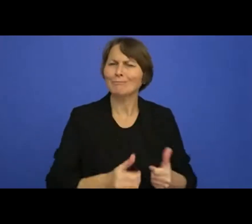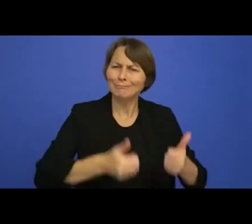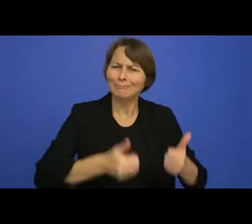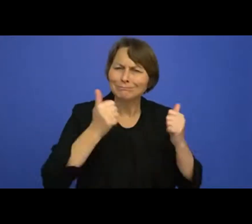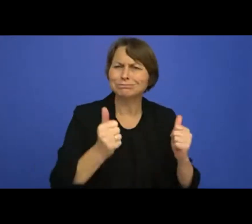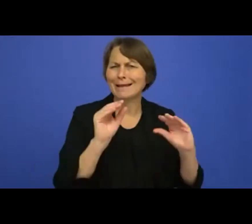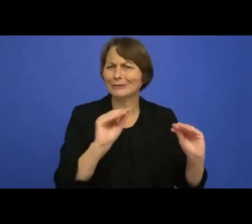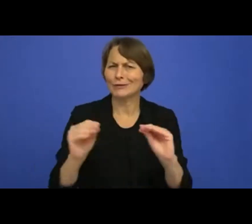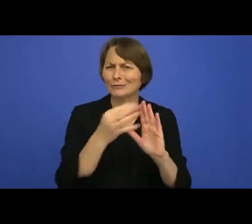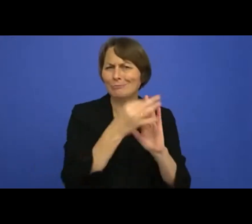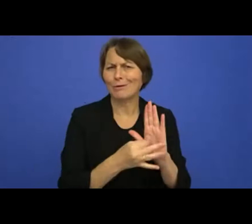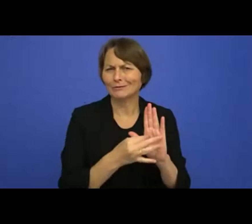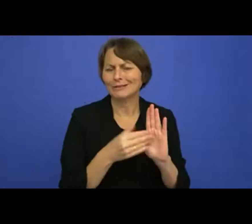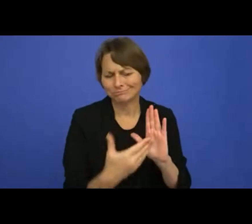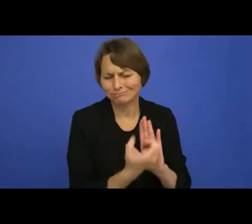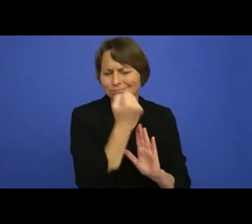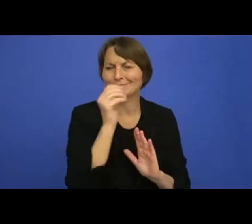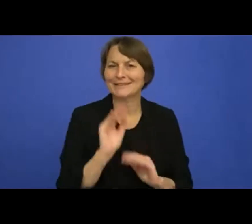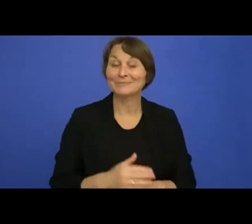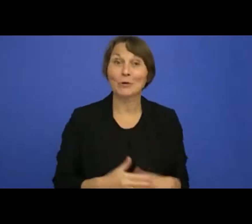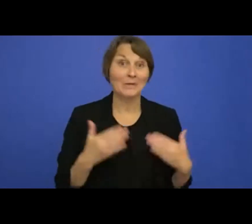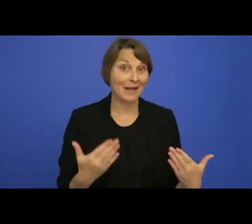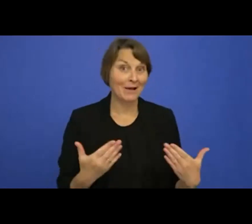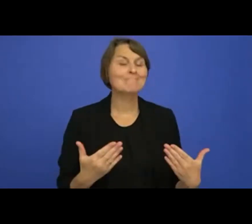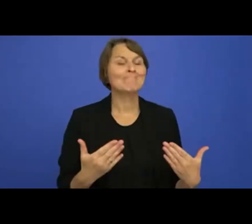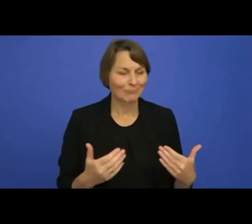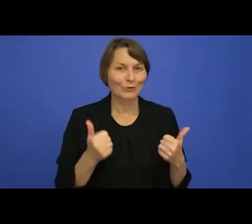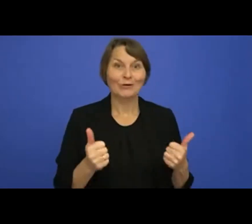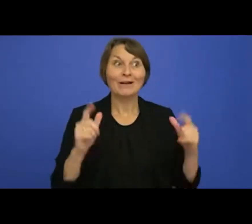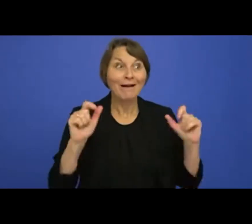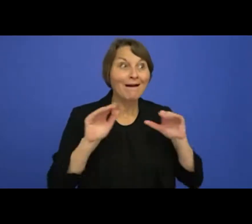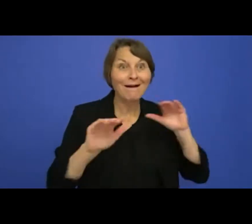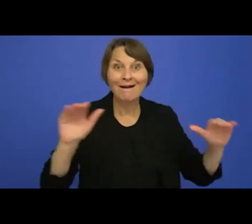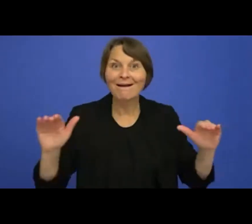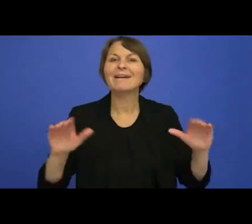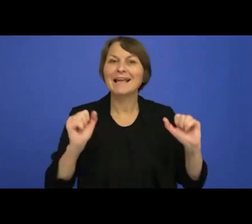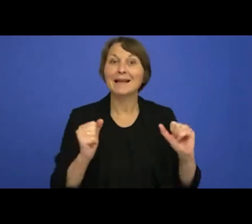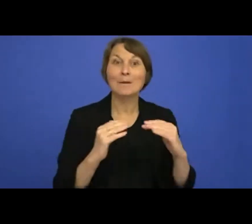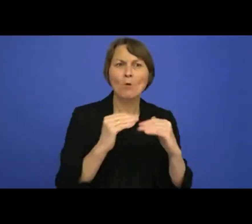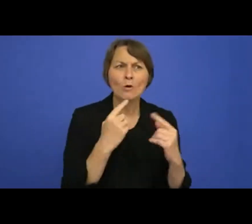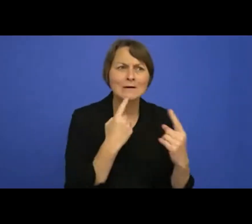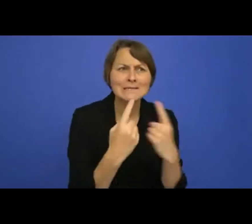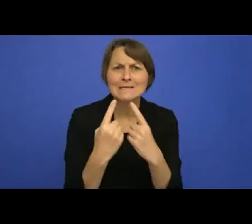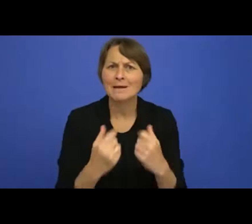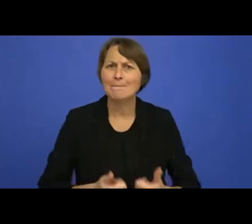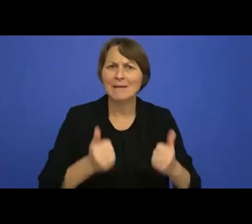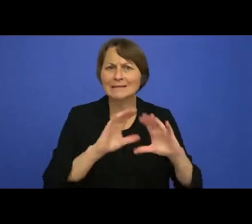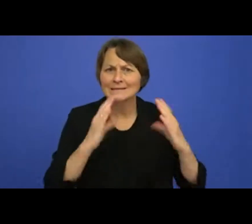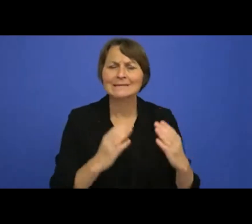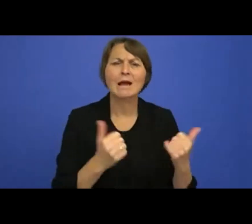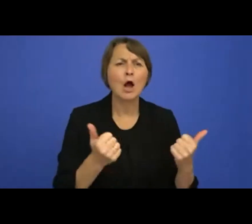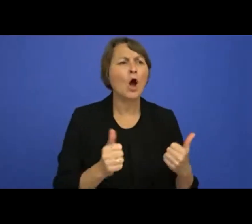politique, donc cet objectif d'ici 2030. Il faut des politiques et des débats au niveau